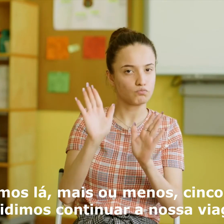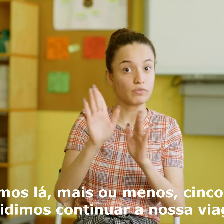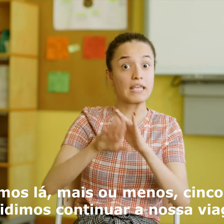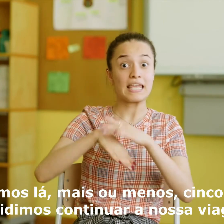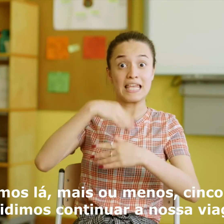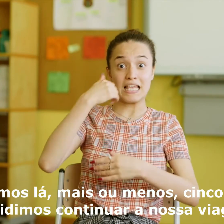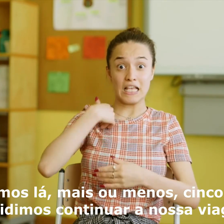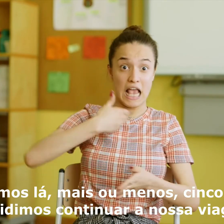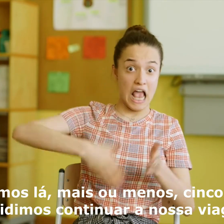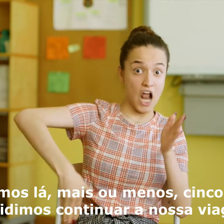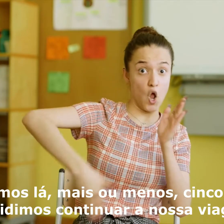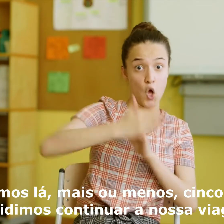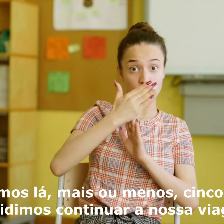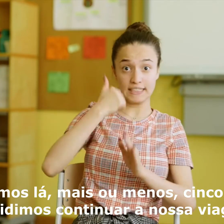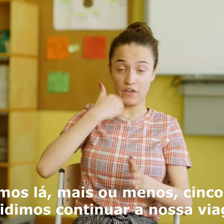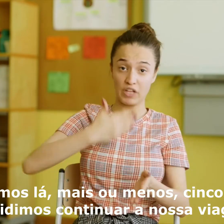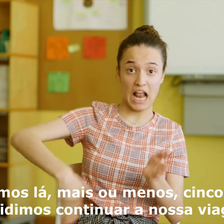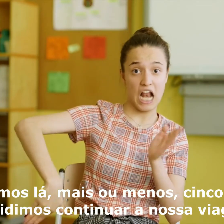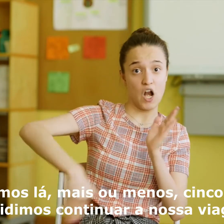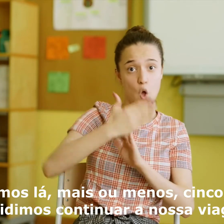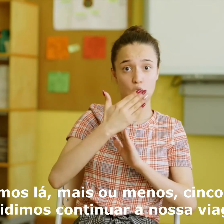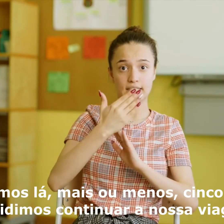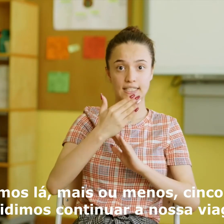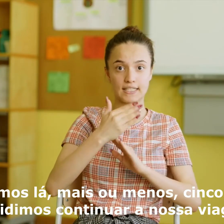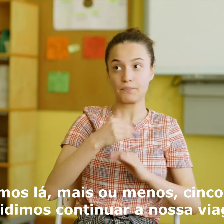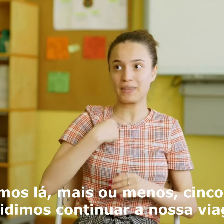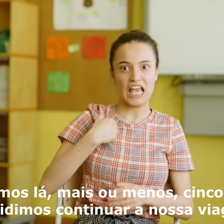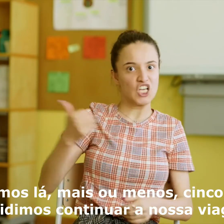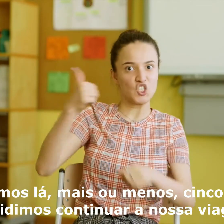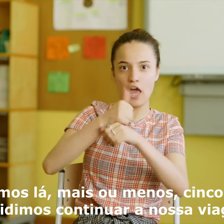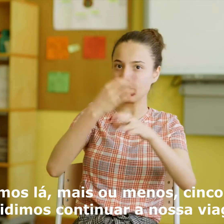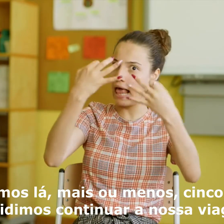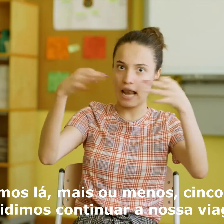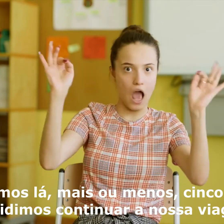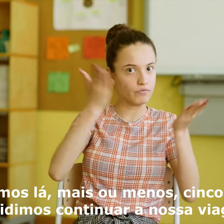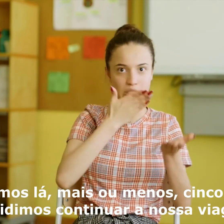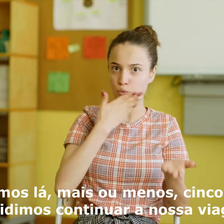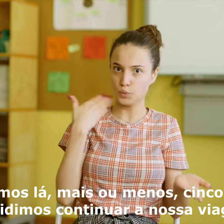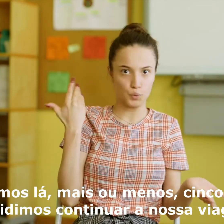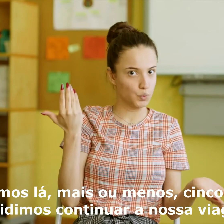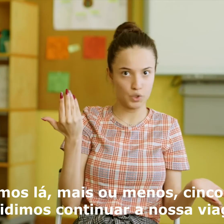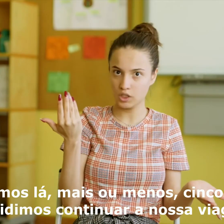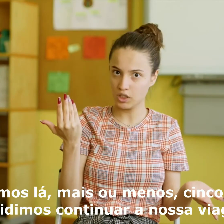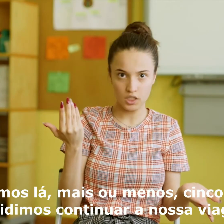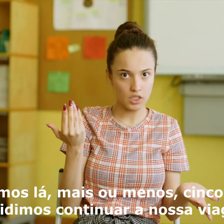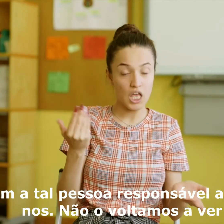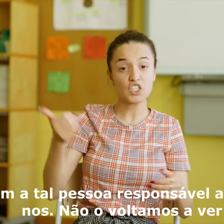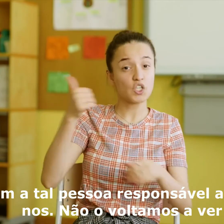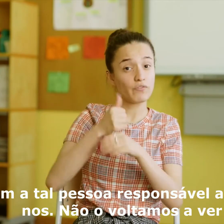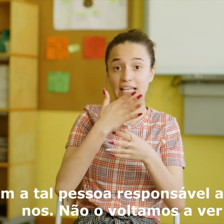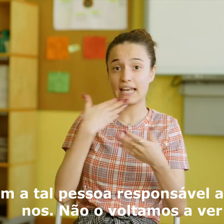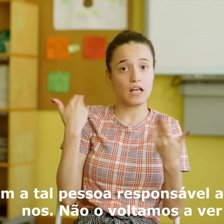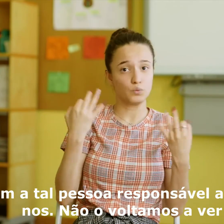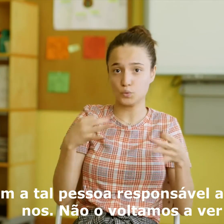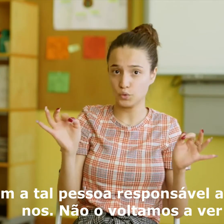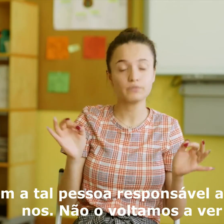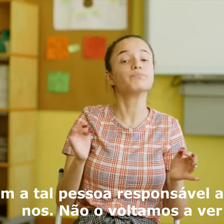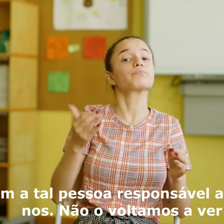Ficámos lá mais ou menos 5 dias. Foi então que decidimos continuar a viagem, mas já não havia chefe, não havia nada, ele tinha